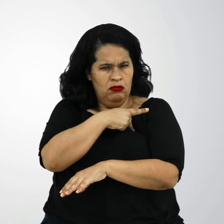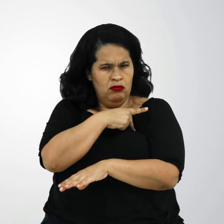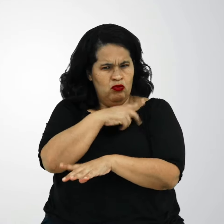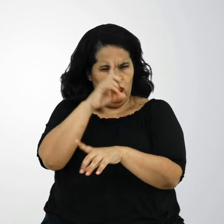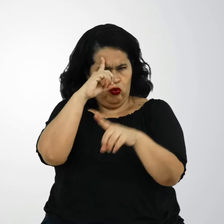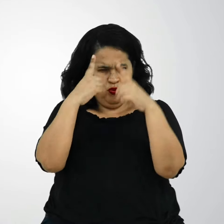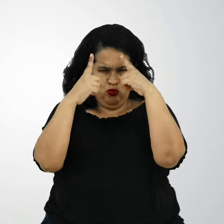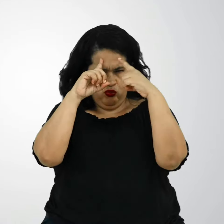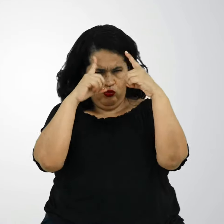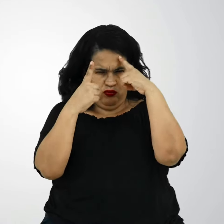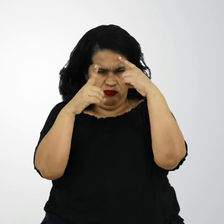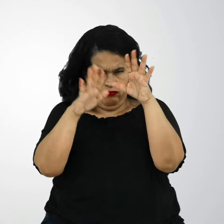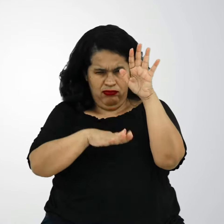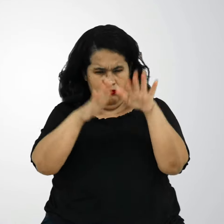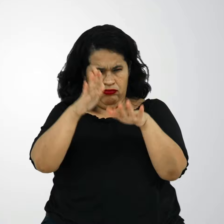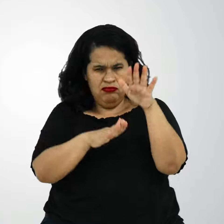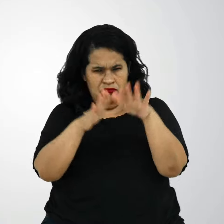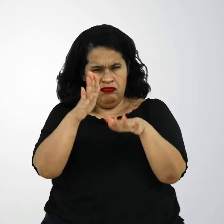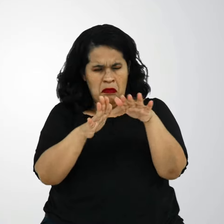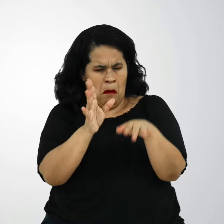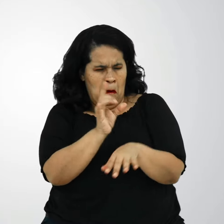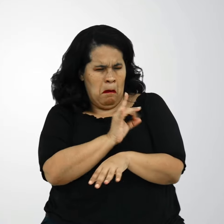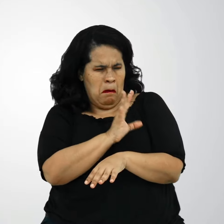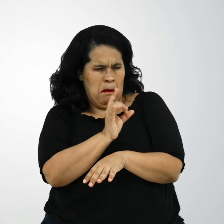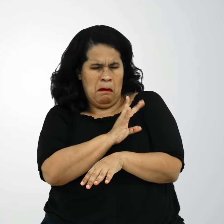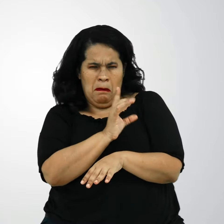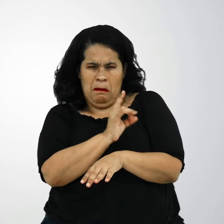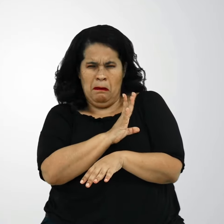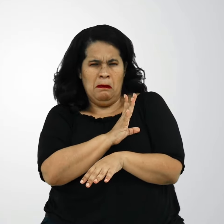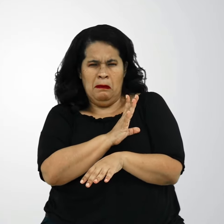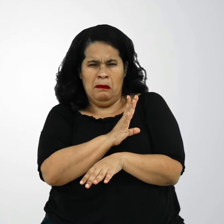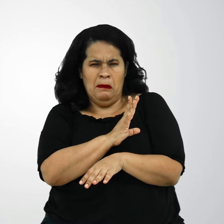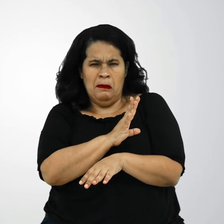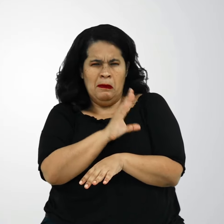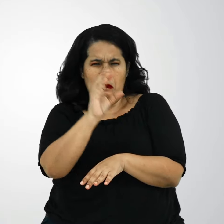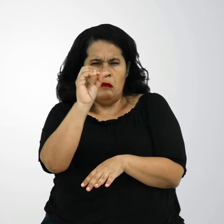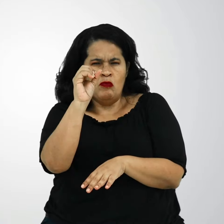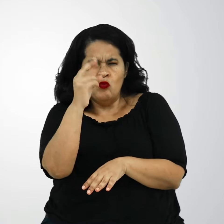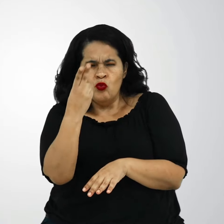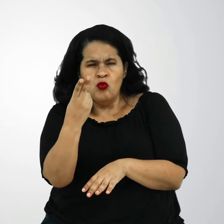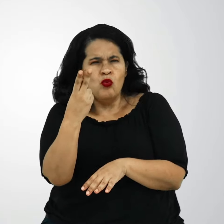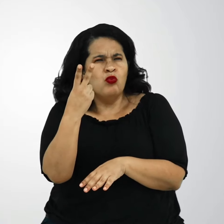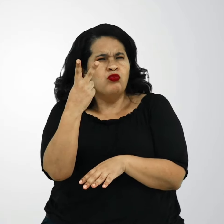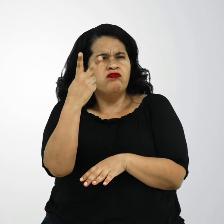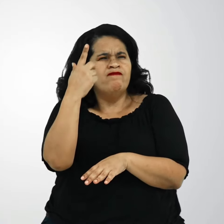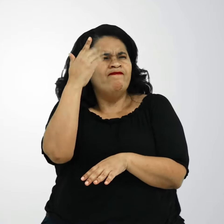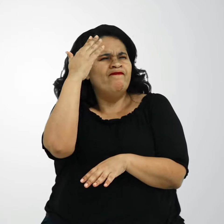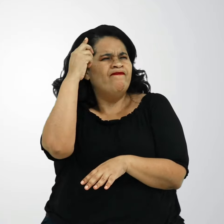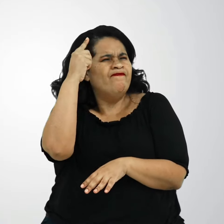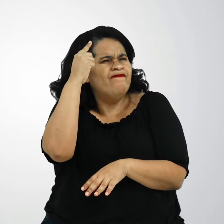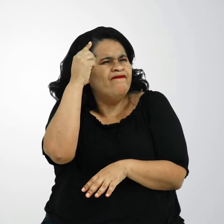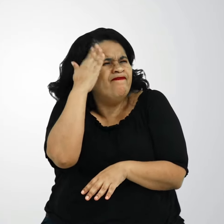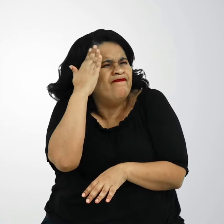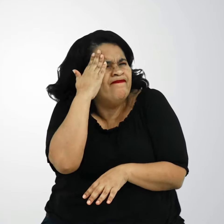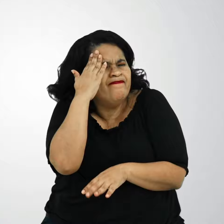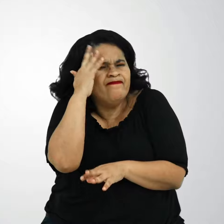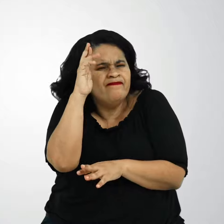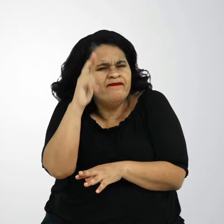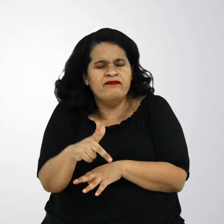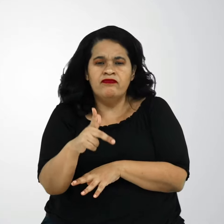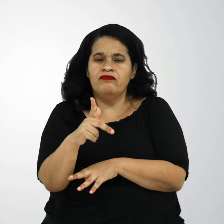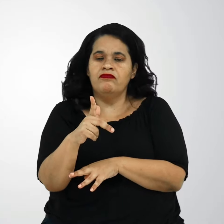sobre isso, tem receio, tem medo, ou está tendo uma compreensão diferente daquilo que a igreja tem